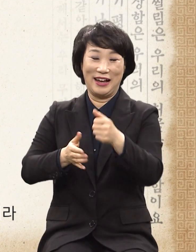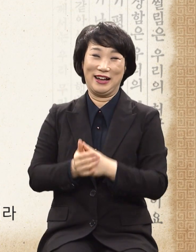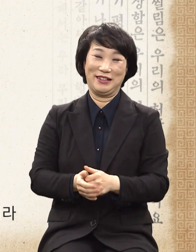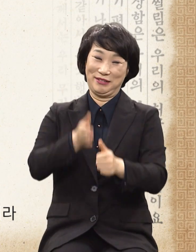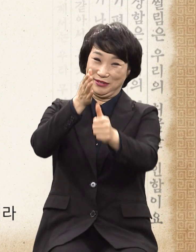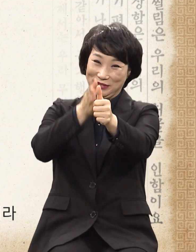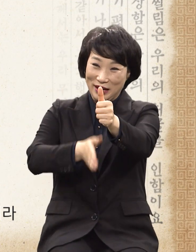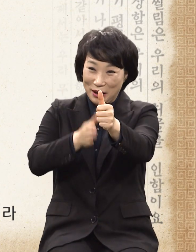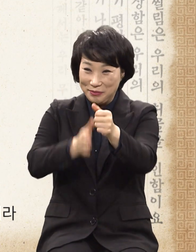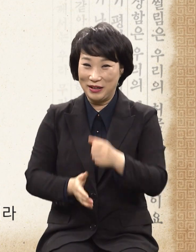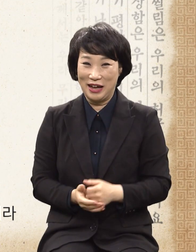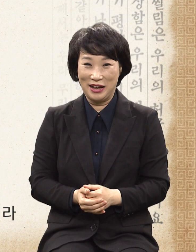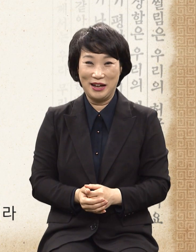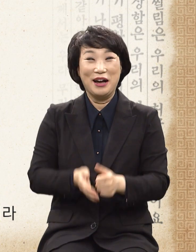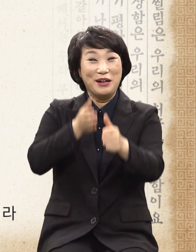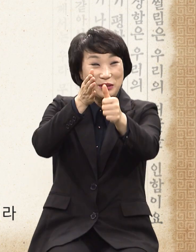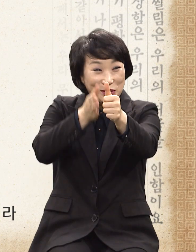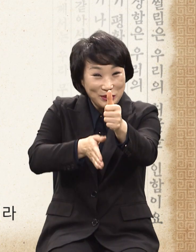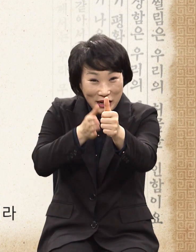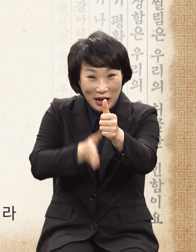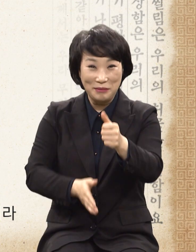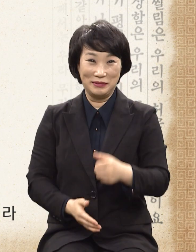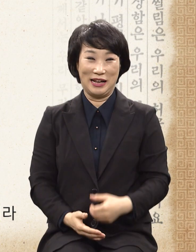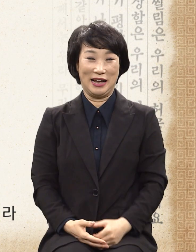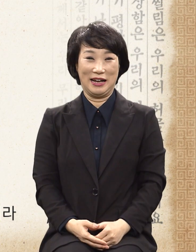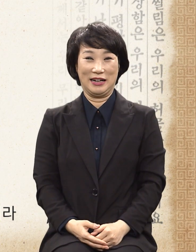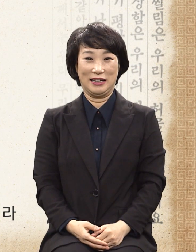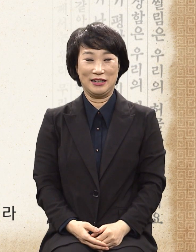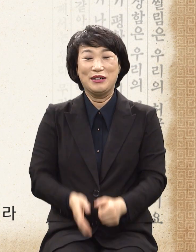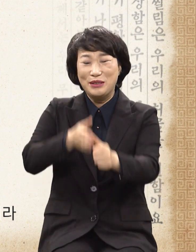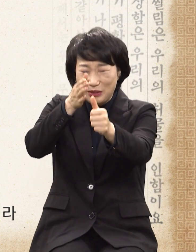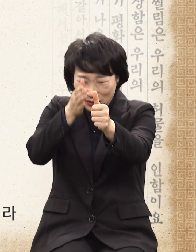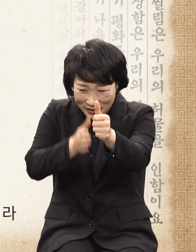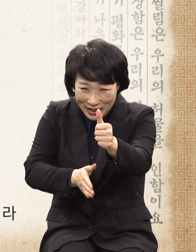축원합니다. 축원합니다. 축원합니다.